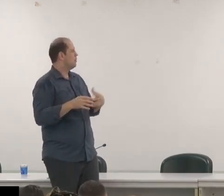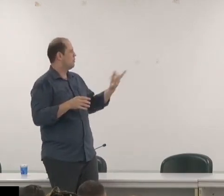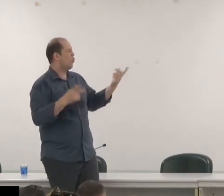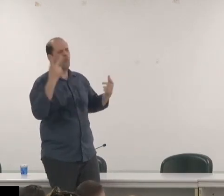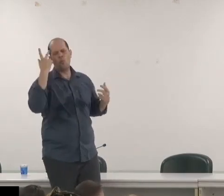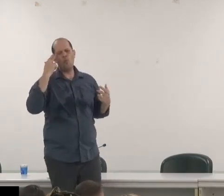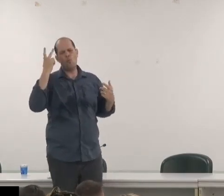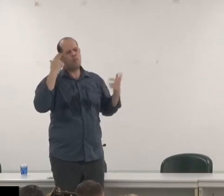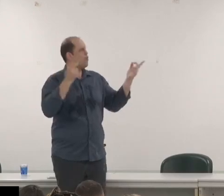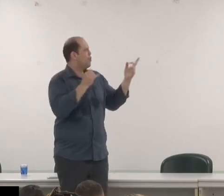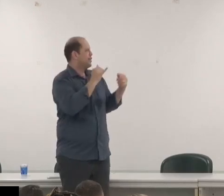sinais francesa.